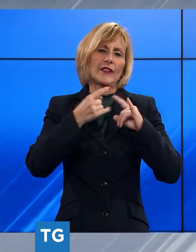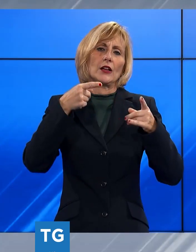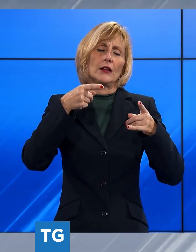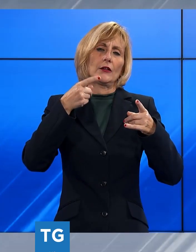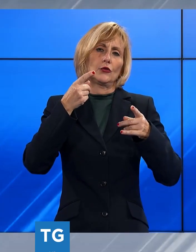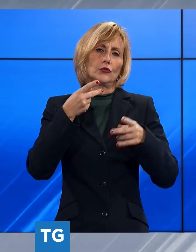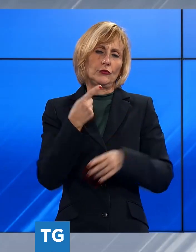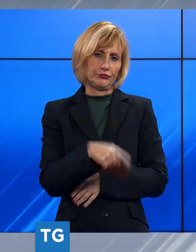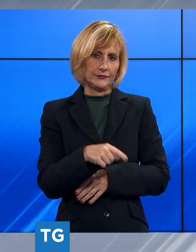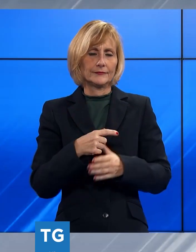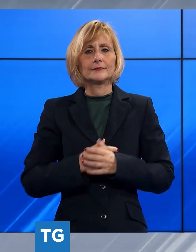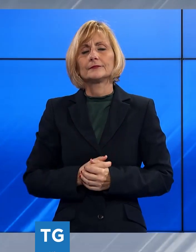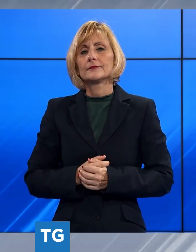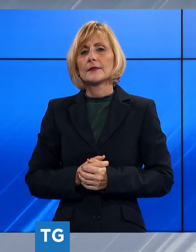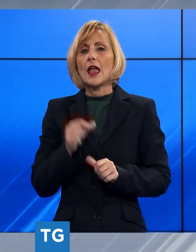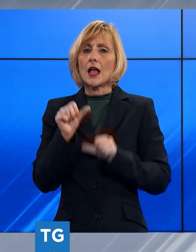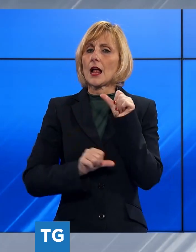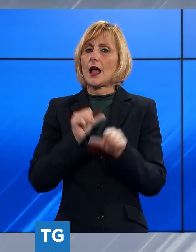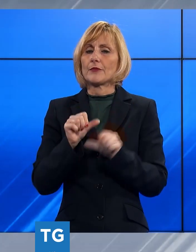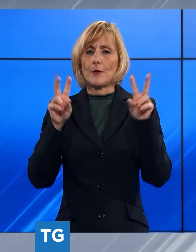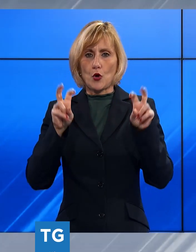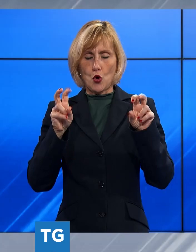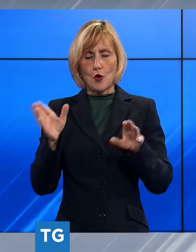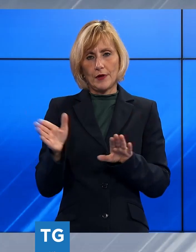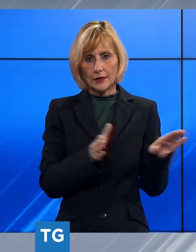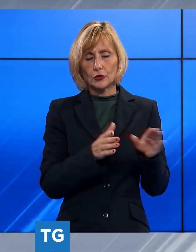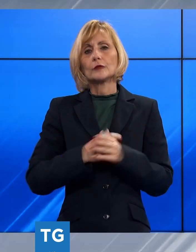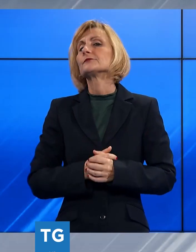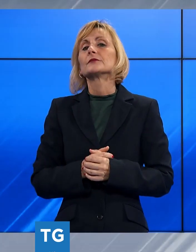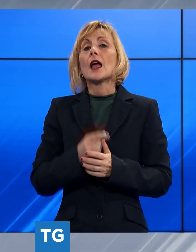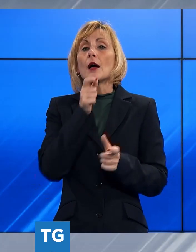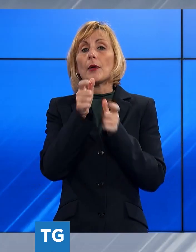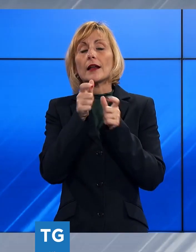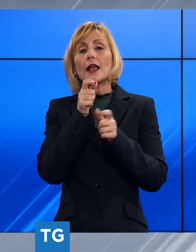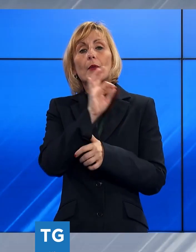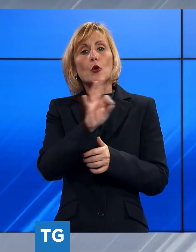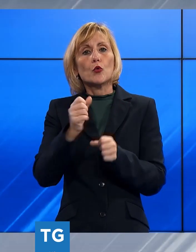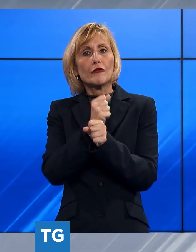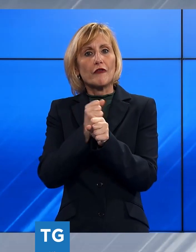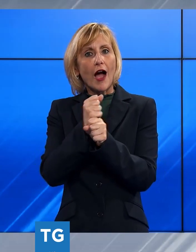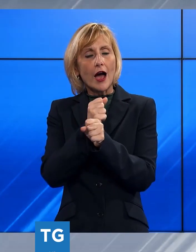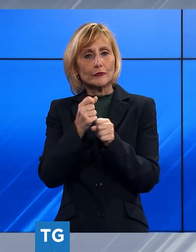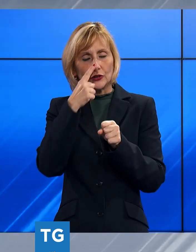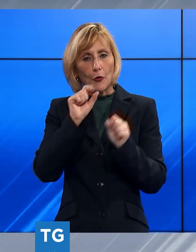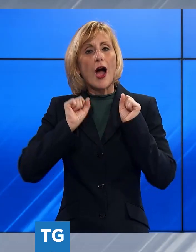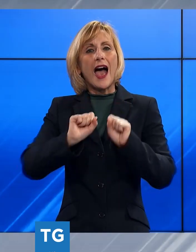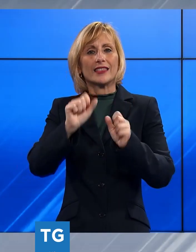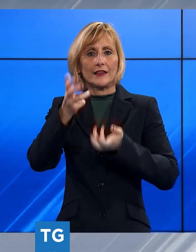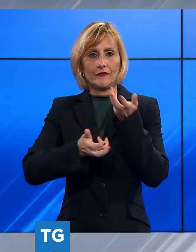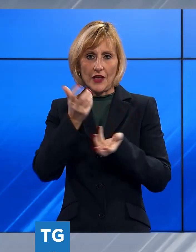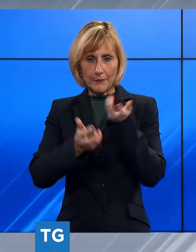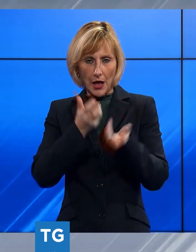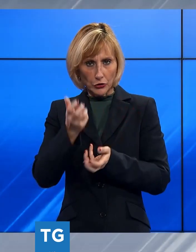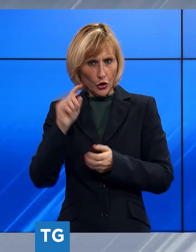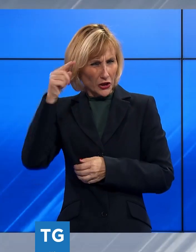due Cambiamo argomento parliamo di alcuni farmaci come gli antinfiammatori che sono sempre più difficili